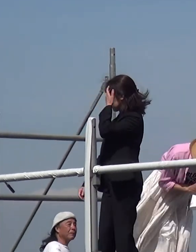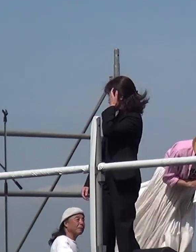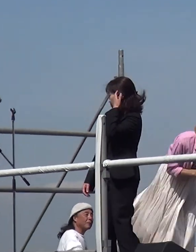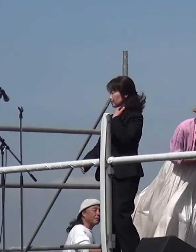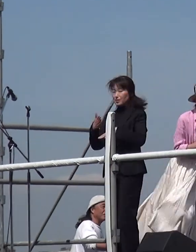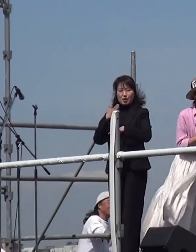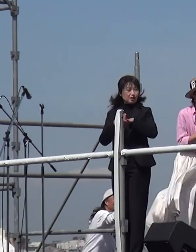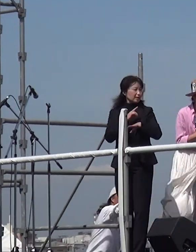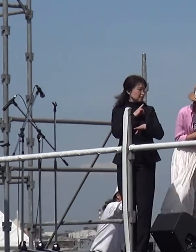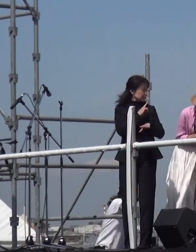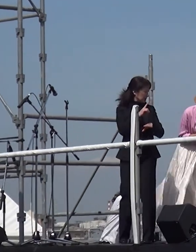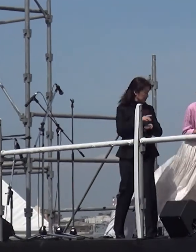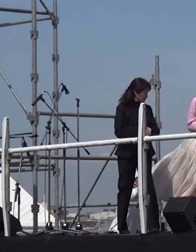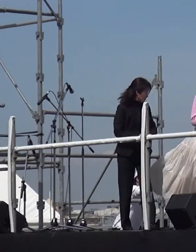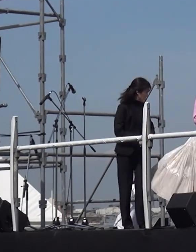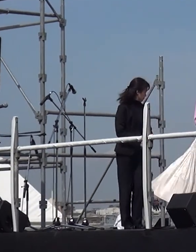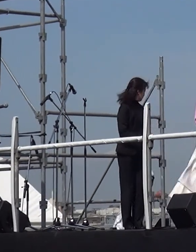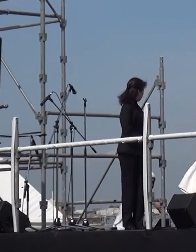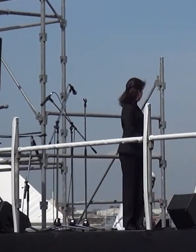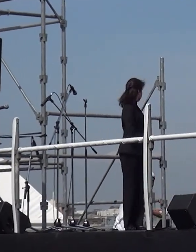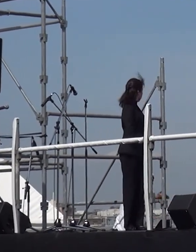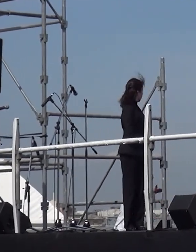ありがとうございました。